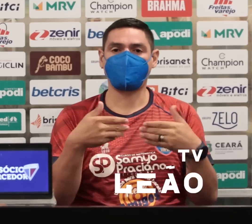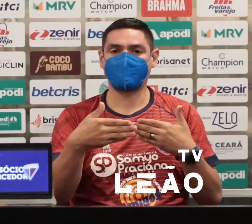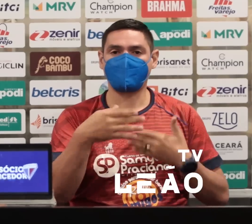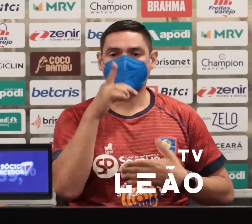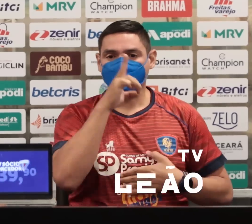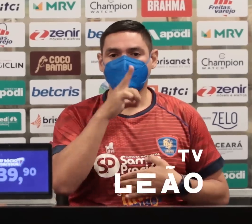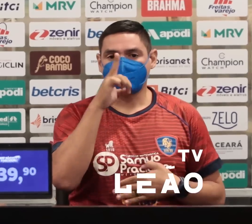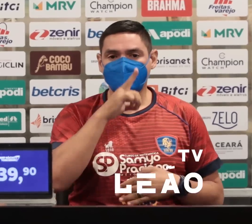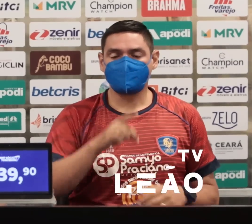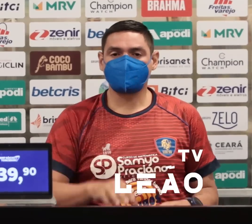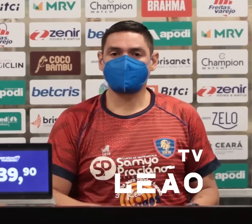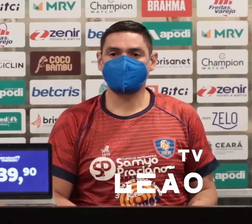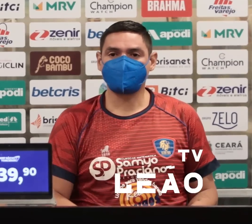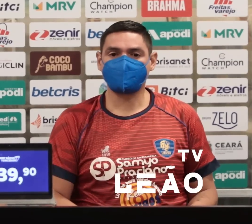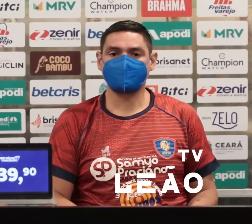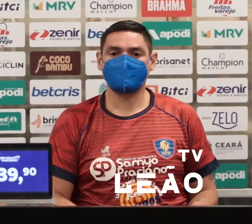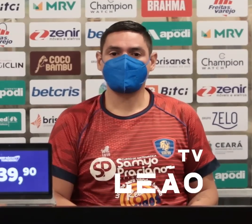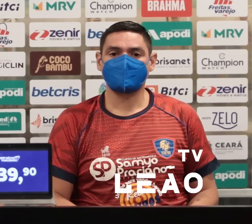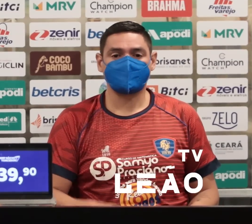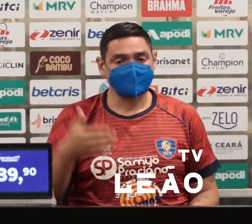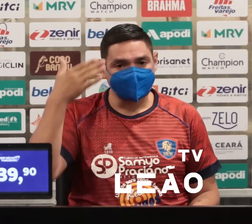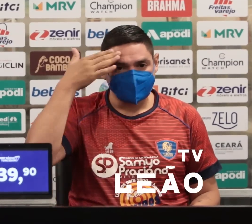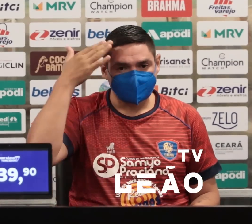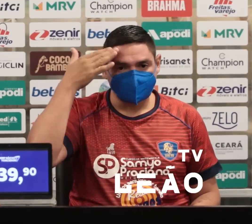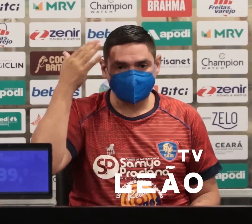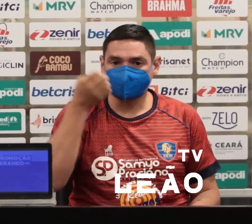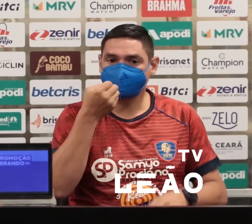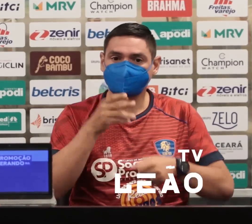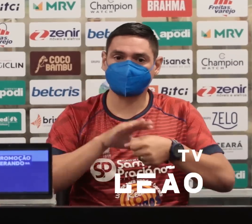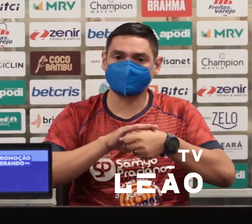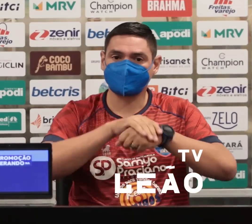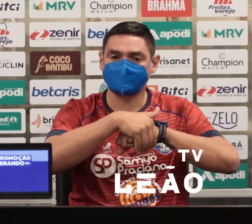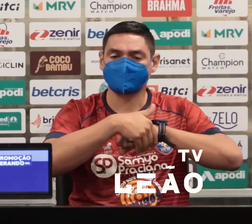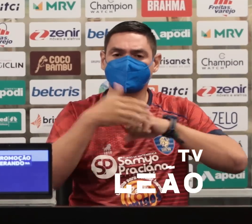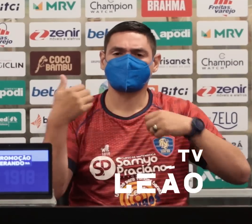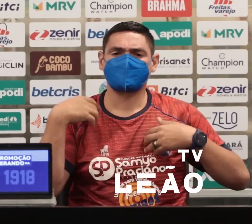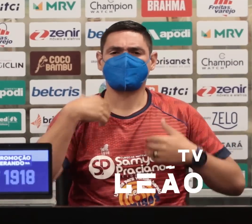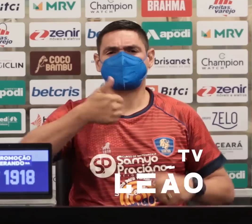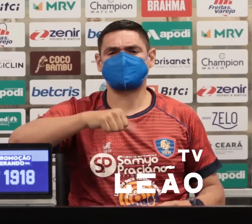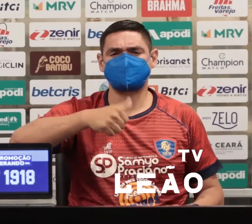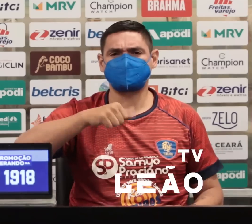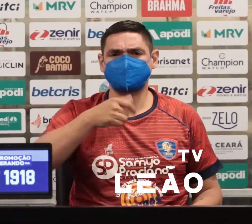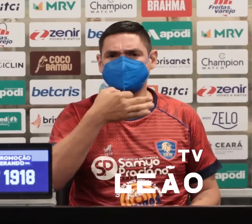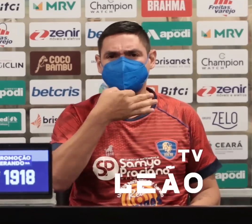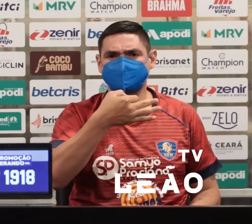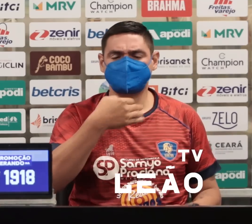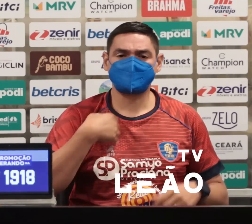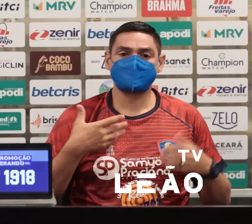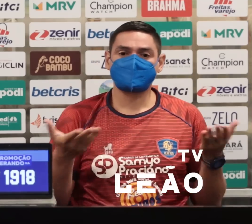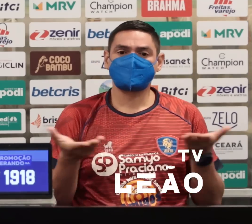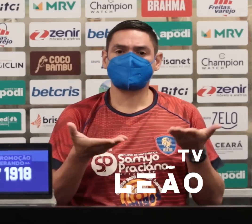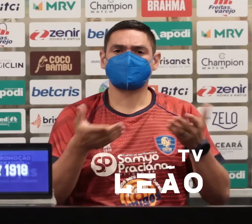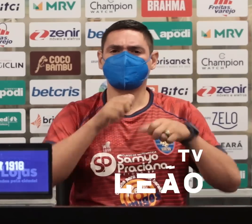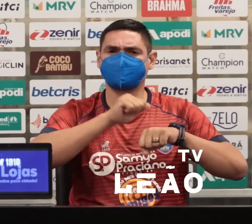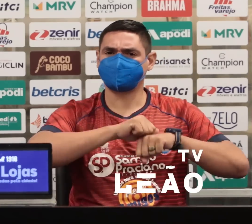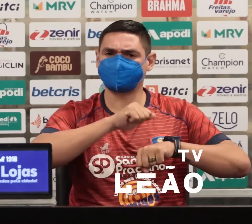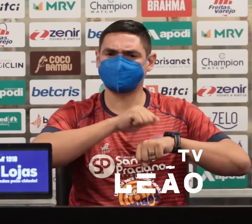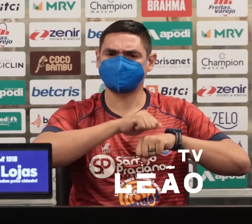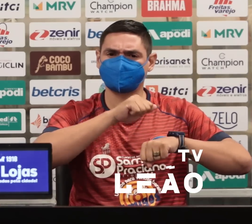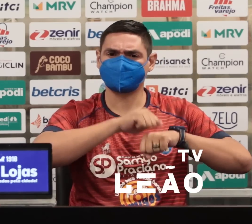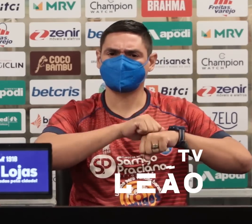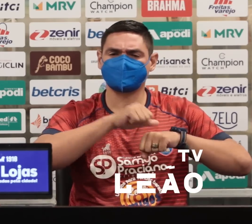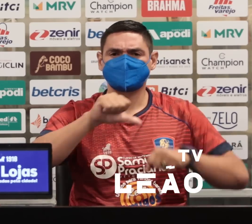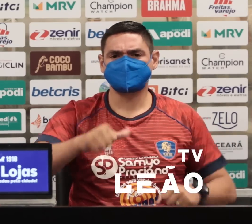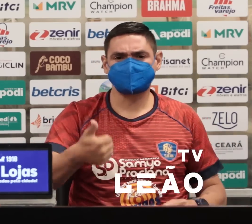domingo. Vojvoda, boa noite. Boa noite. Qual a avaliação você faz do jogo em si? Se você acha que o Fortaleza produziu o suficiente, se ficou